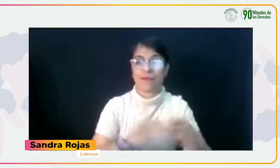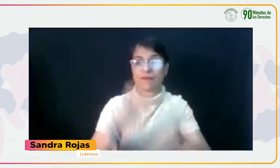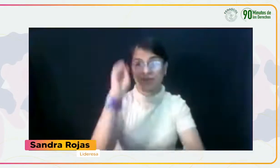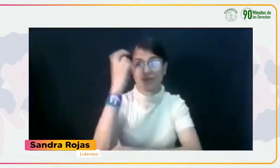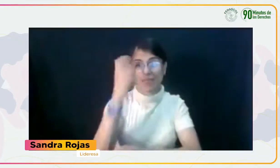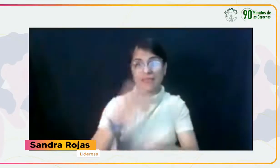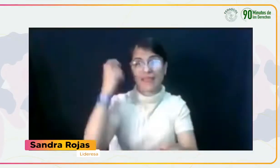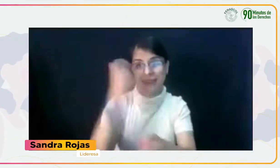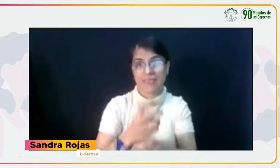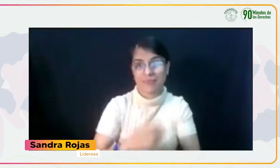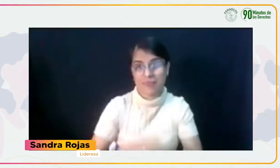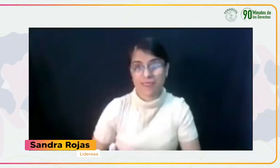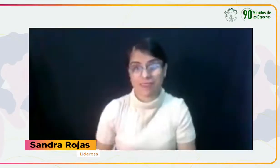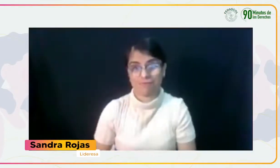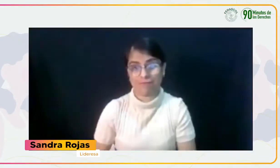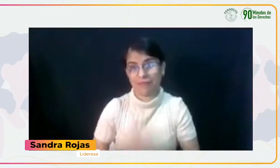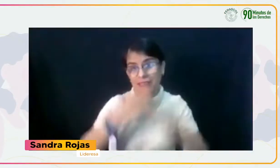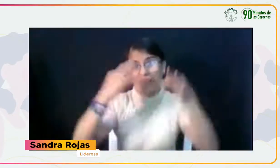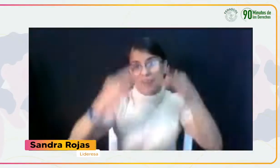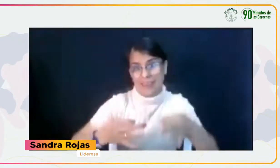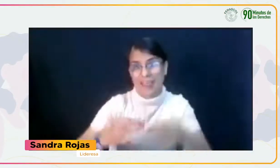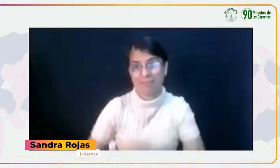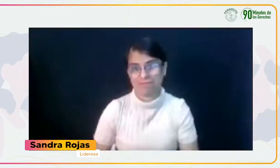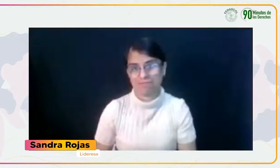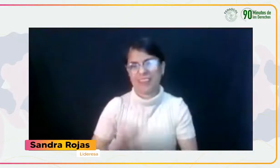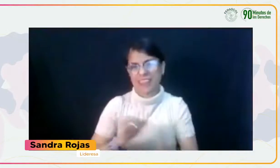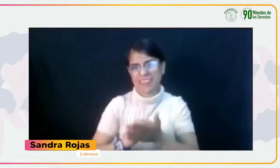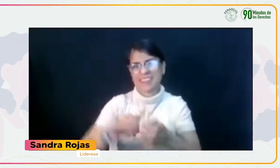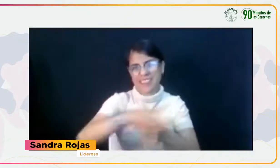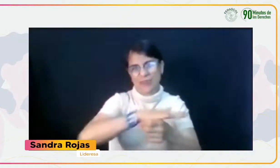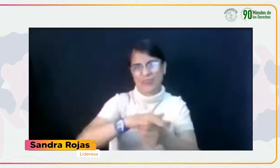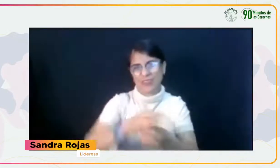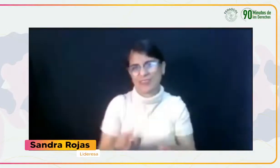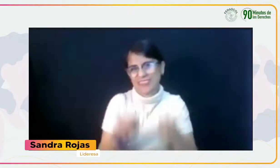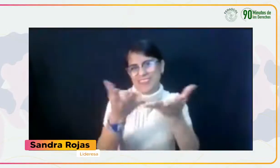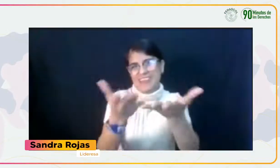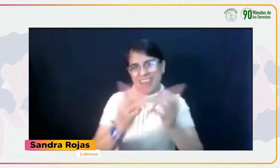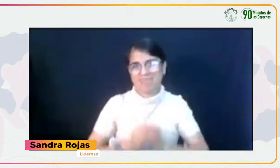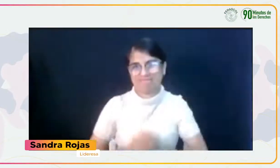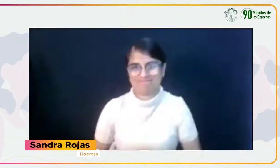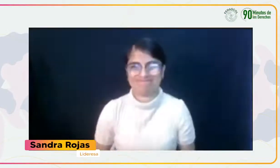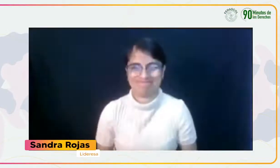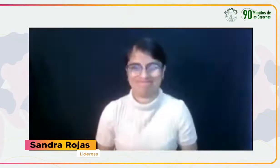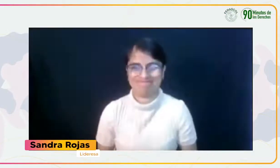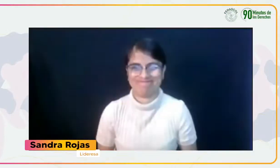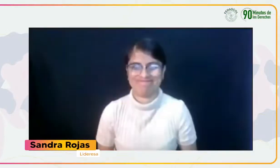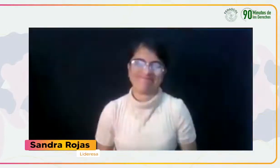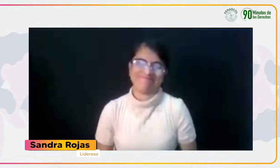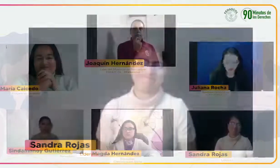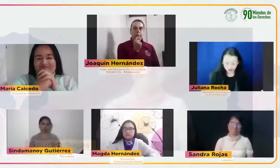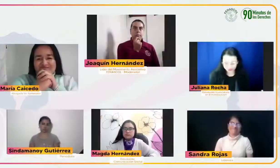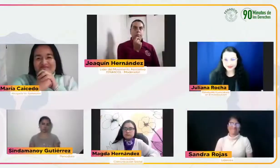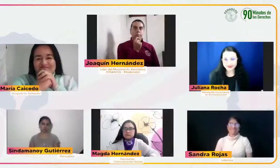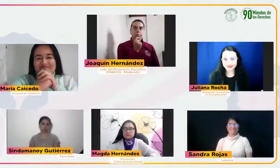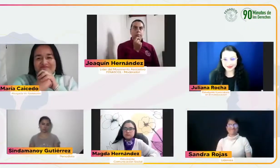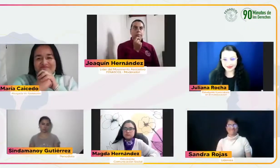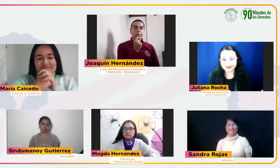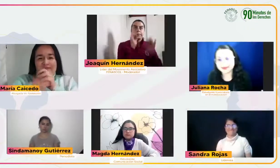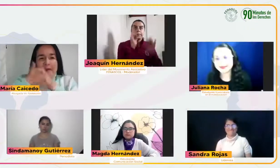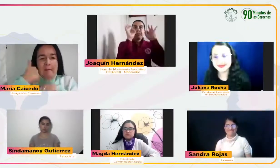para los adultos, porque aparte de estas vulneraciones y de estas violencias se ve una barrera en la comunicación. Esa es una situación que quiero dejar acá